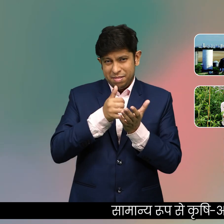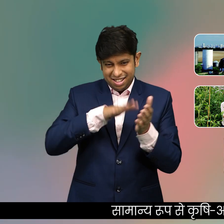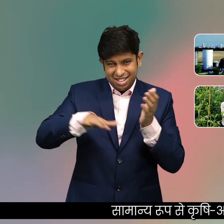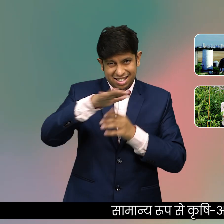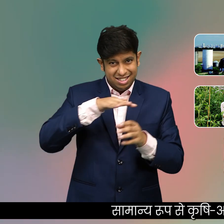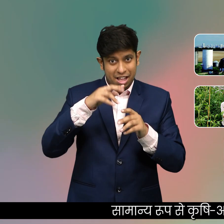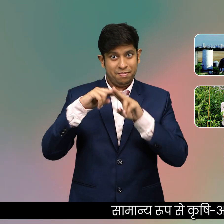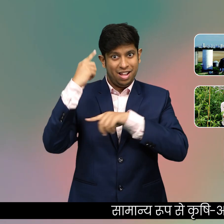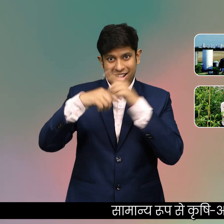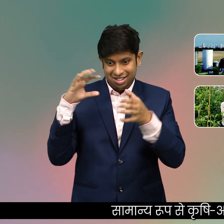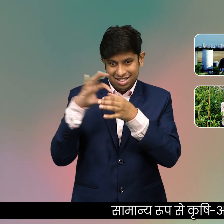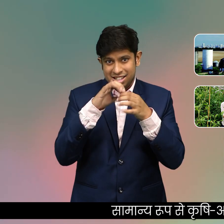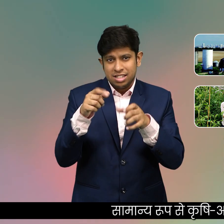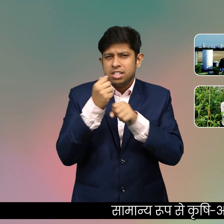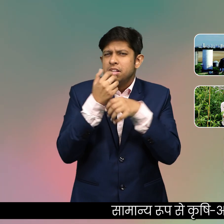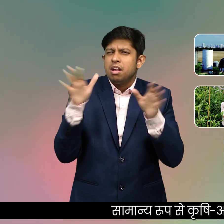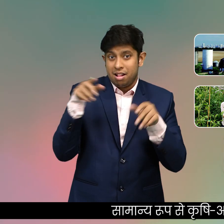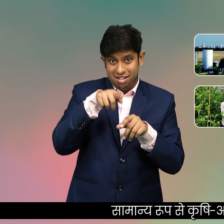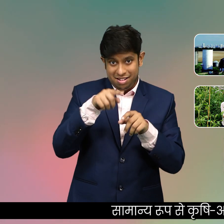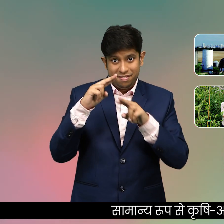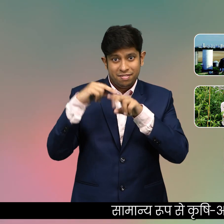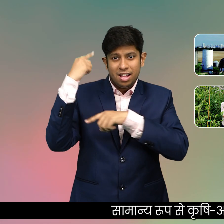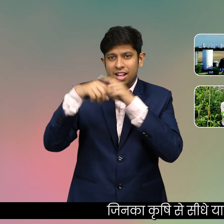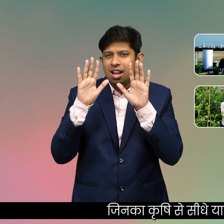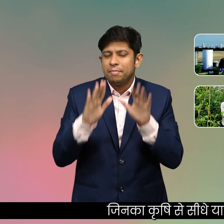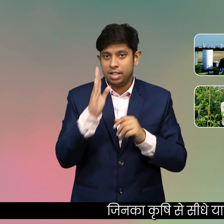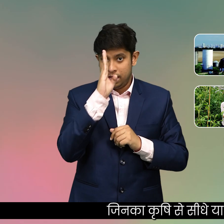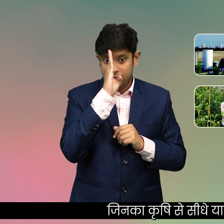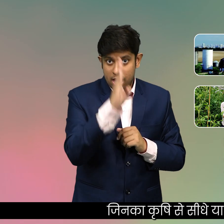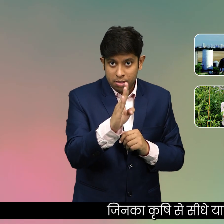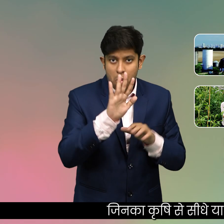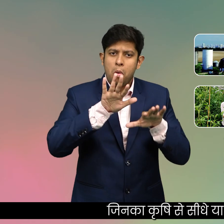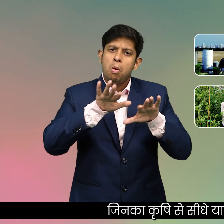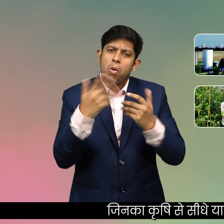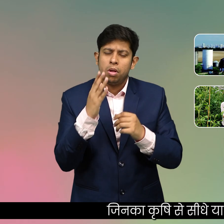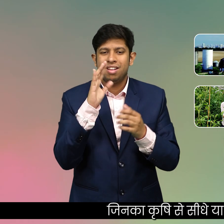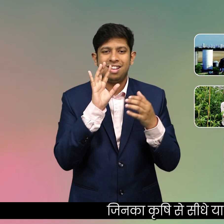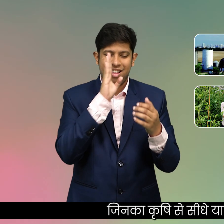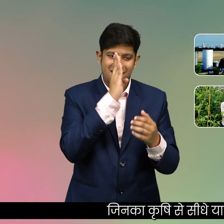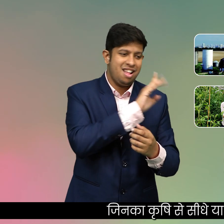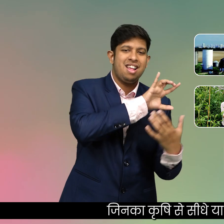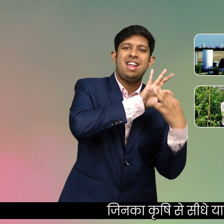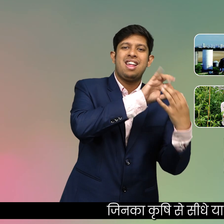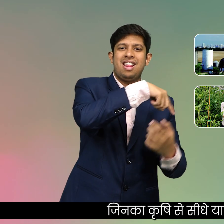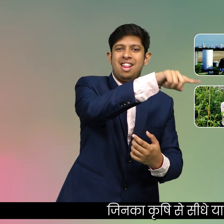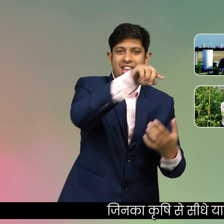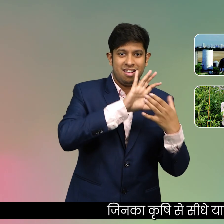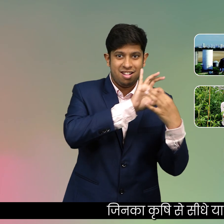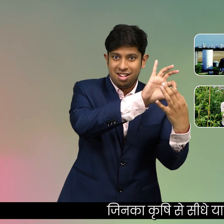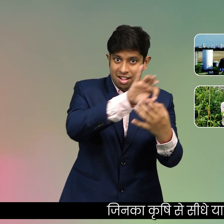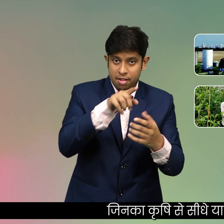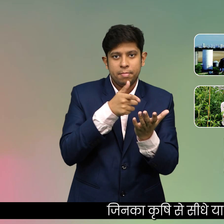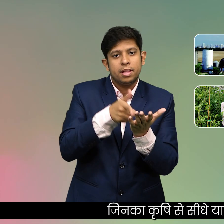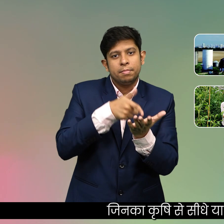सामान्य रूप से कृषि आधारित उद्योग वे उद्योग होते हैं जिनका कृषि से सीधे या अप्रत्यक्ष रूप